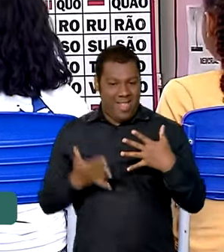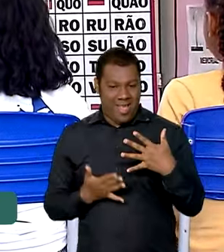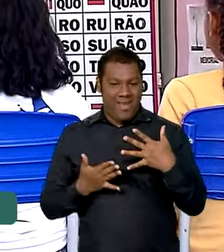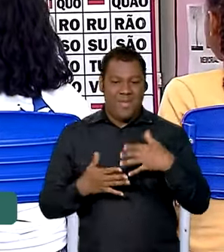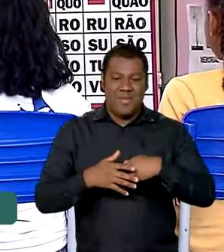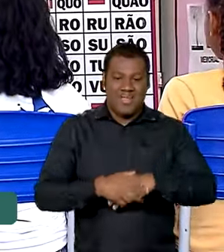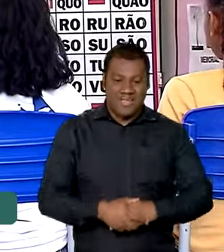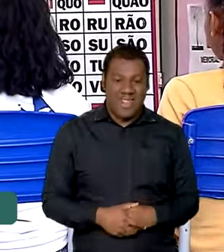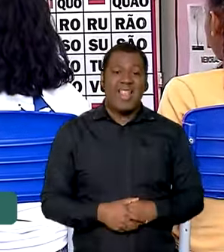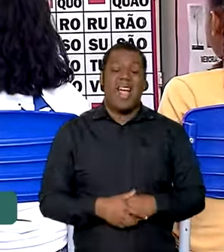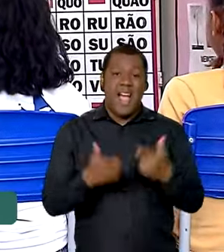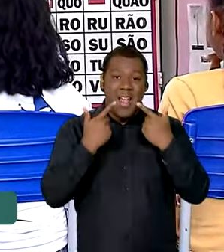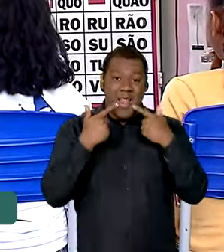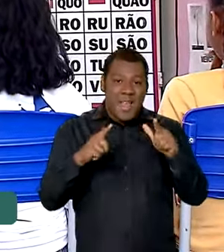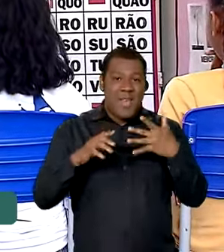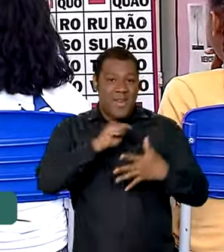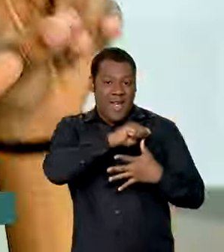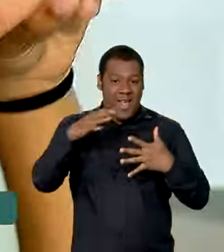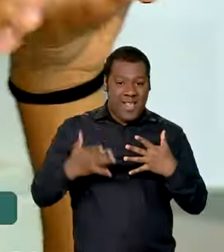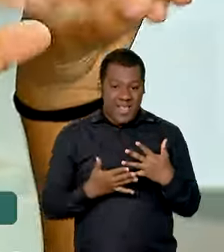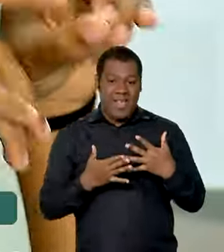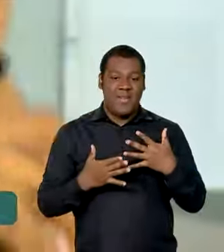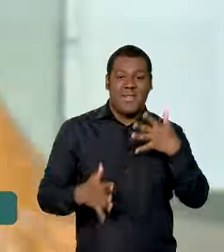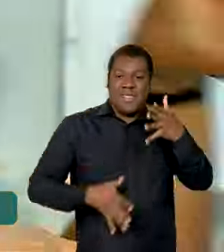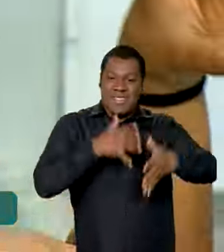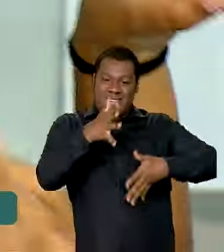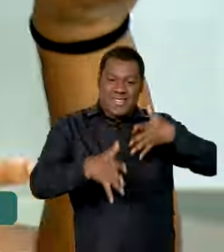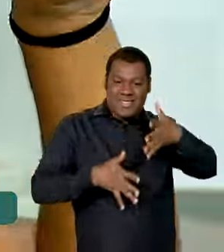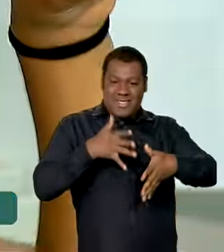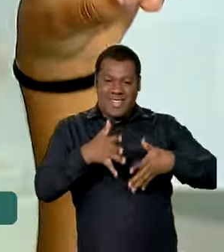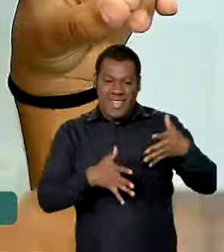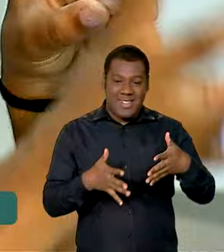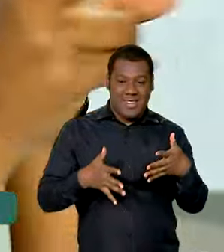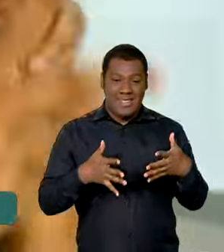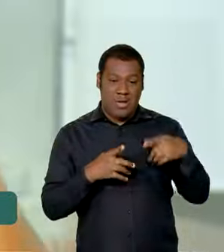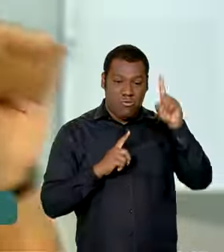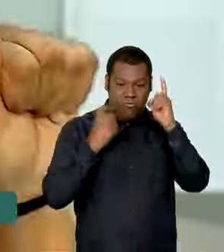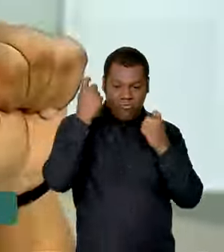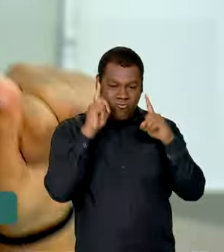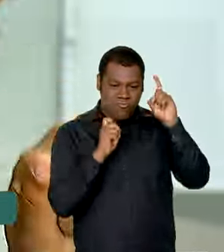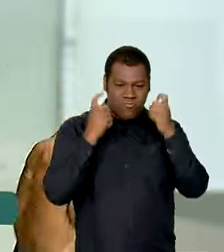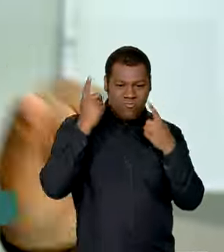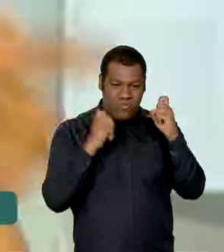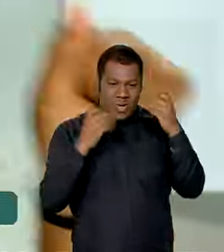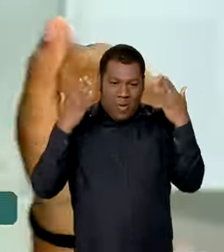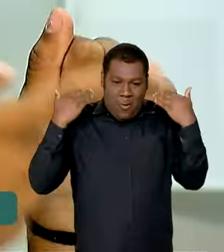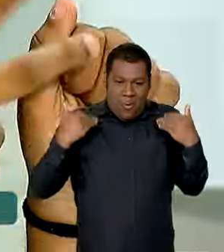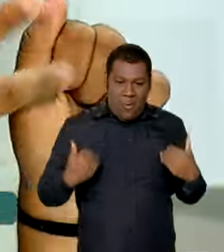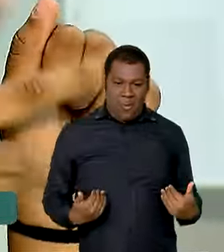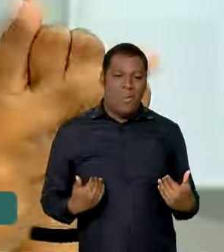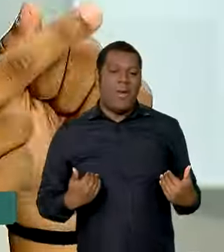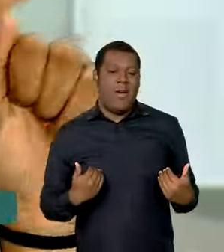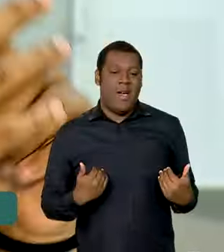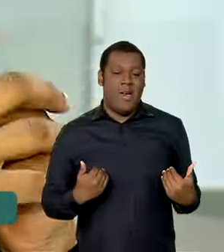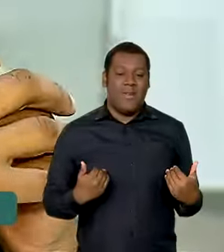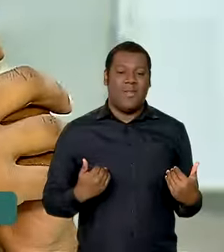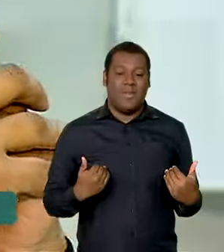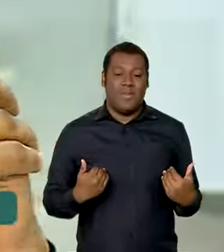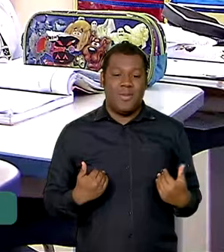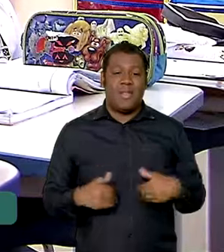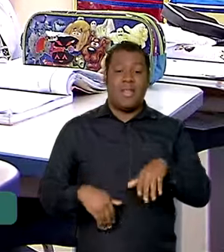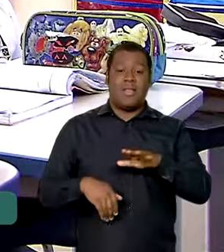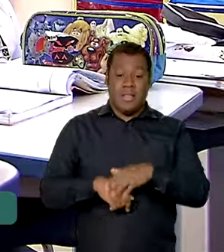de Sinais, que é uma modalidade gestual visual com expressões faciais e corporais que possuem um